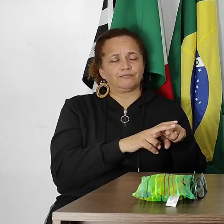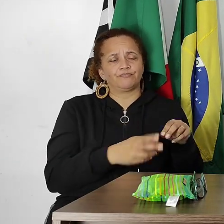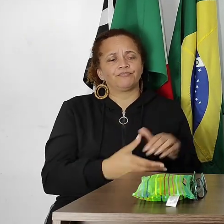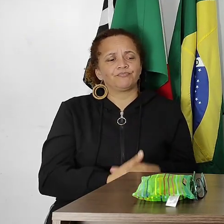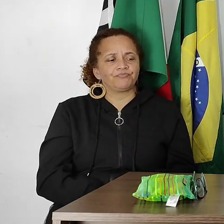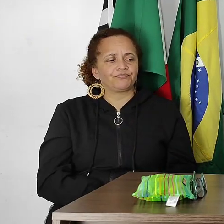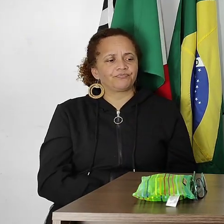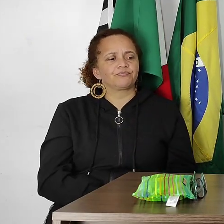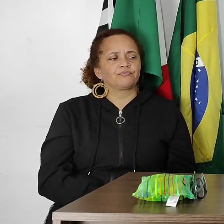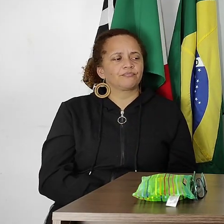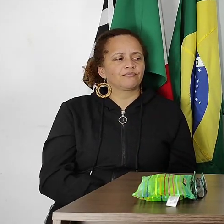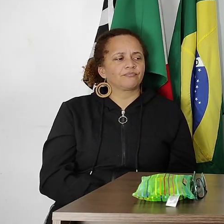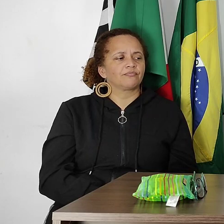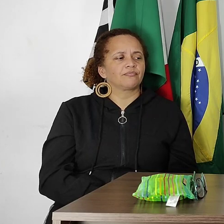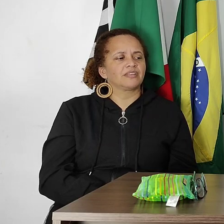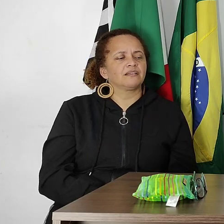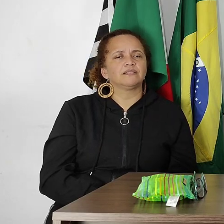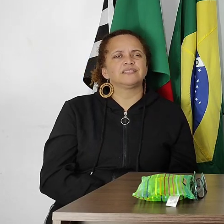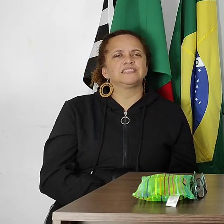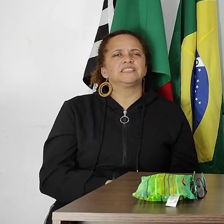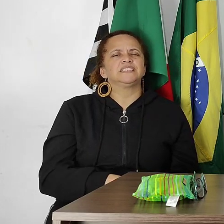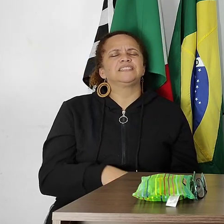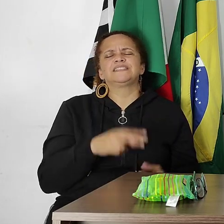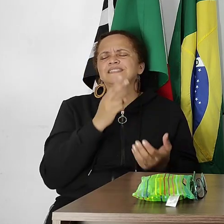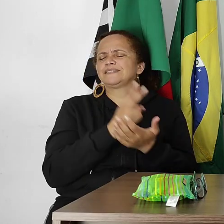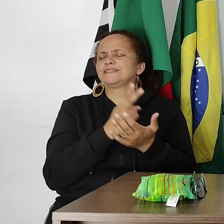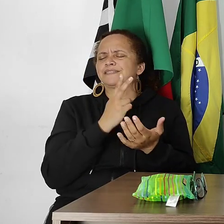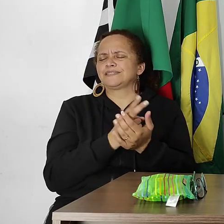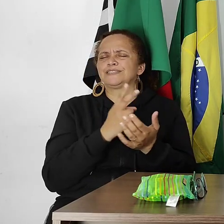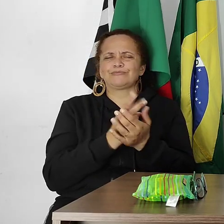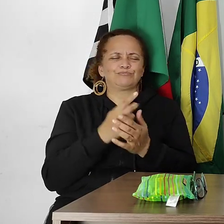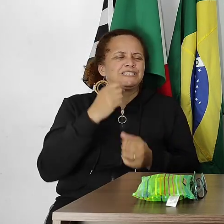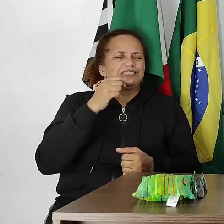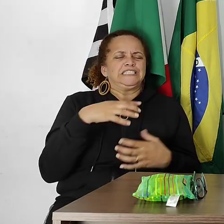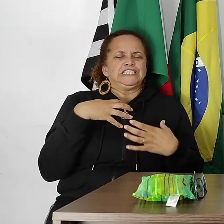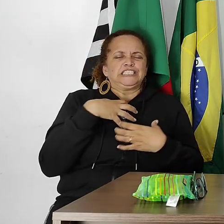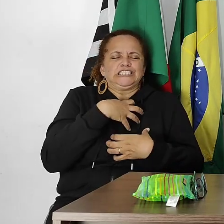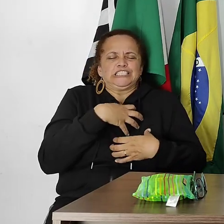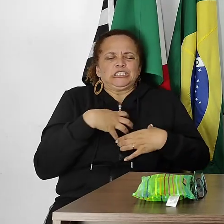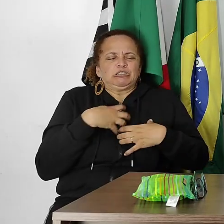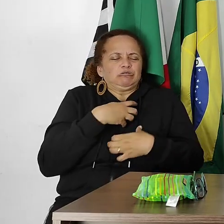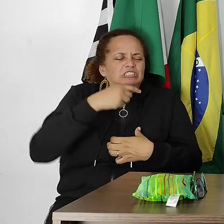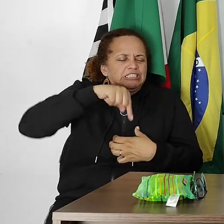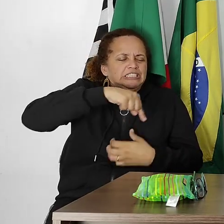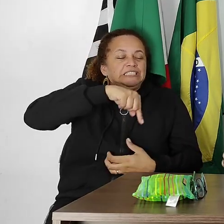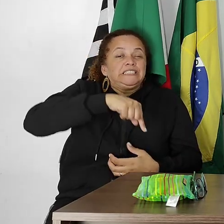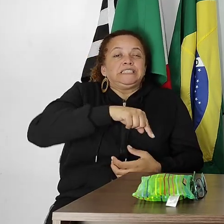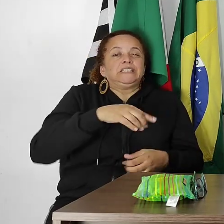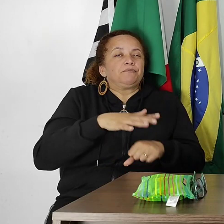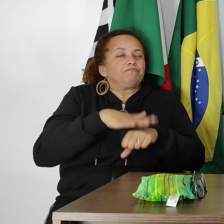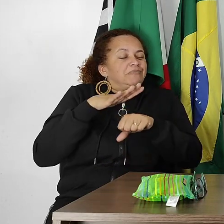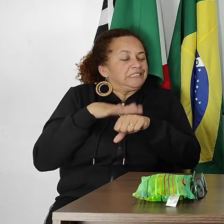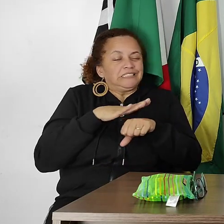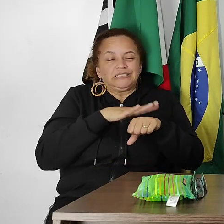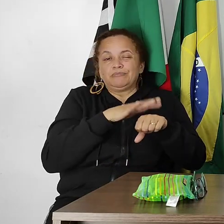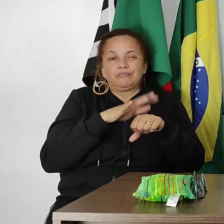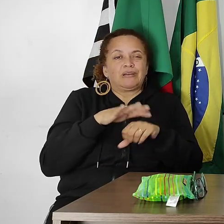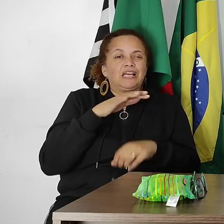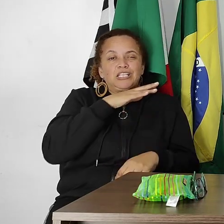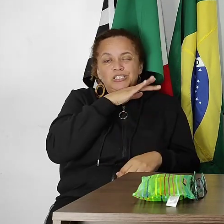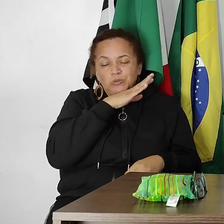tempo. Ele ficou preso e um abismo chamando o outro. Quanto mais ele ia mais longe, e ficava